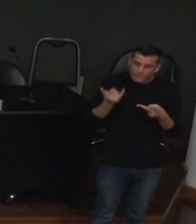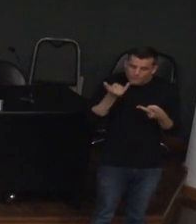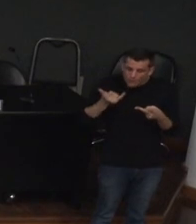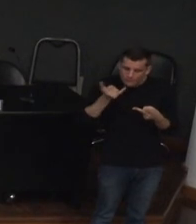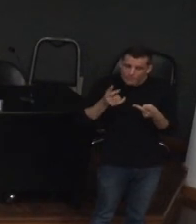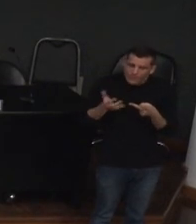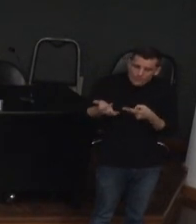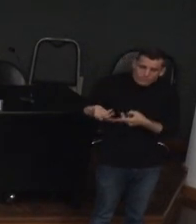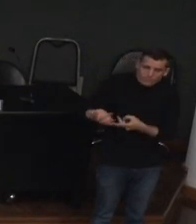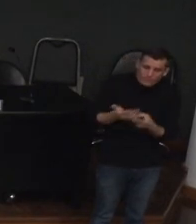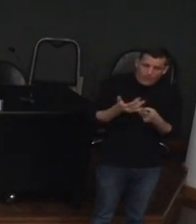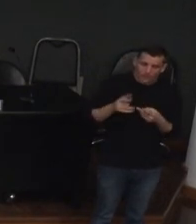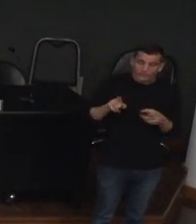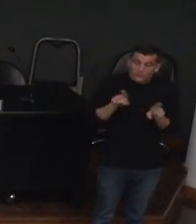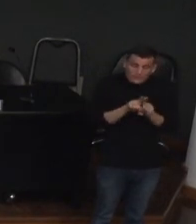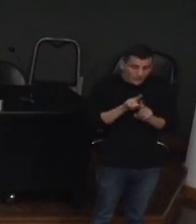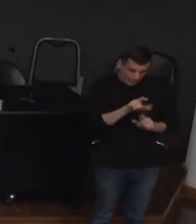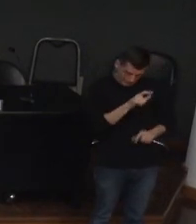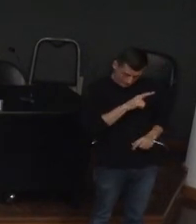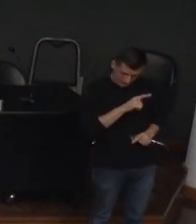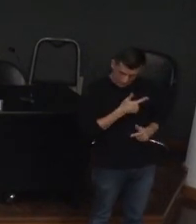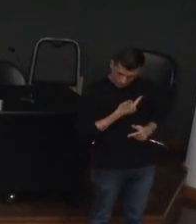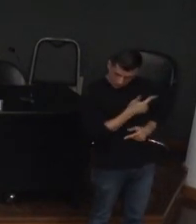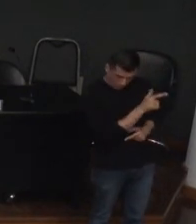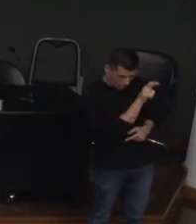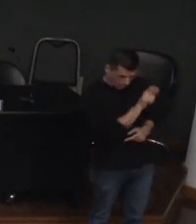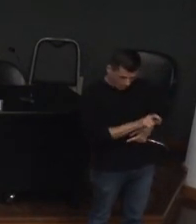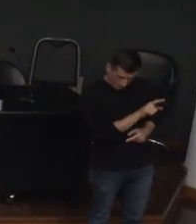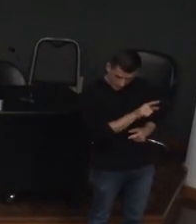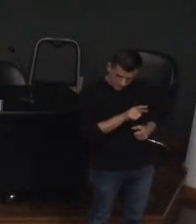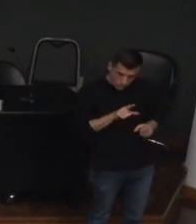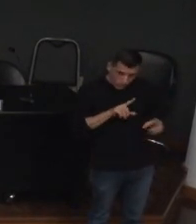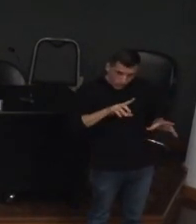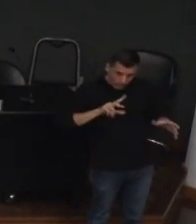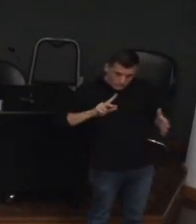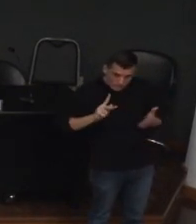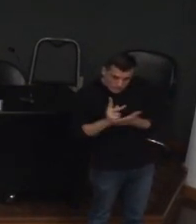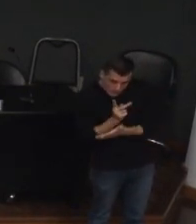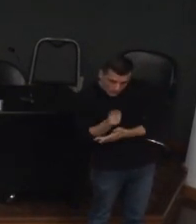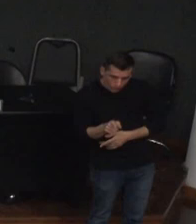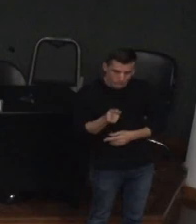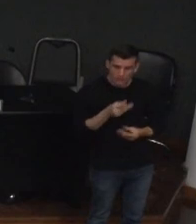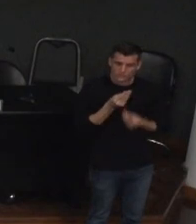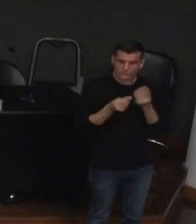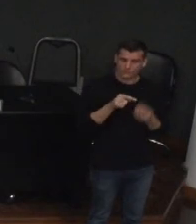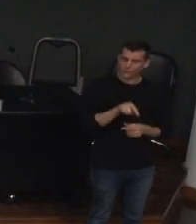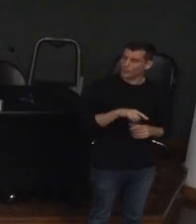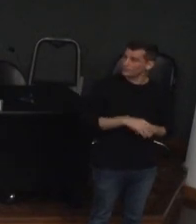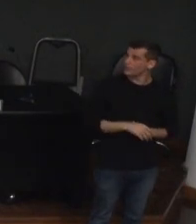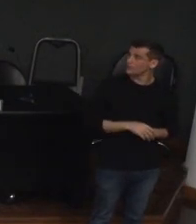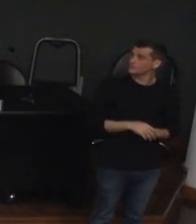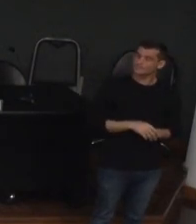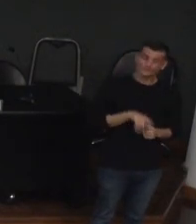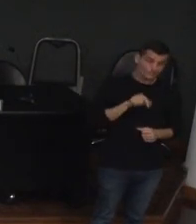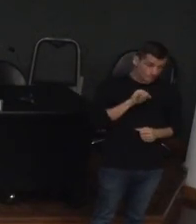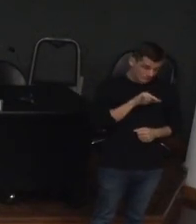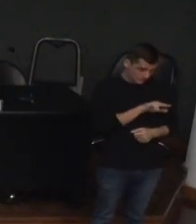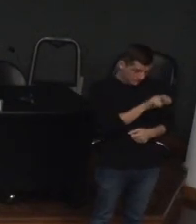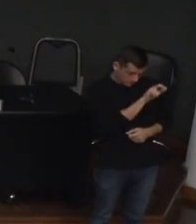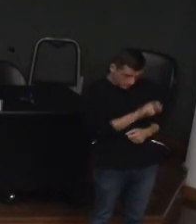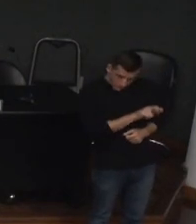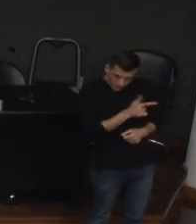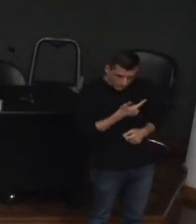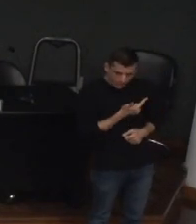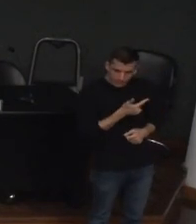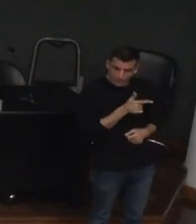terceiro envolvido nessa relação. Algum outro agente de tratamento. Então, neste caso, eu indicaria que o terceiro não há. Né?